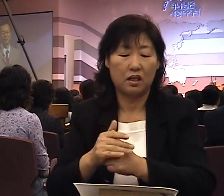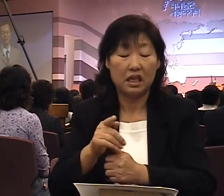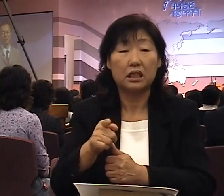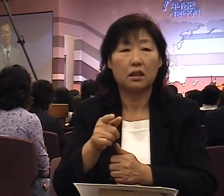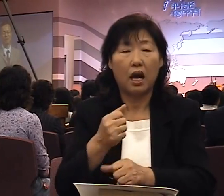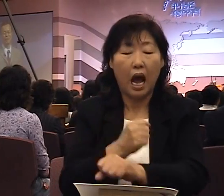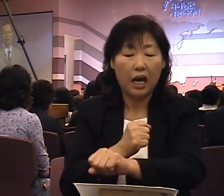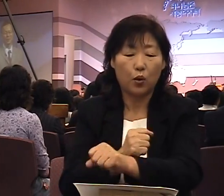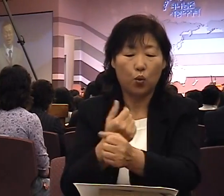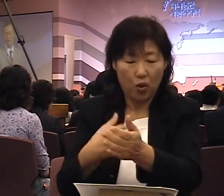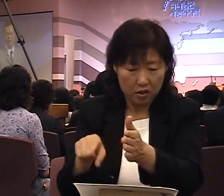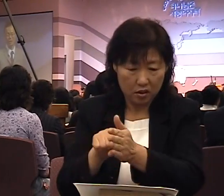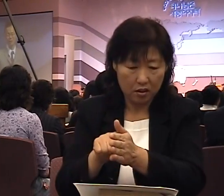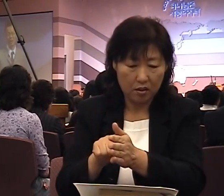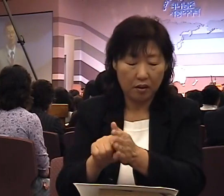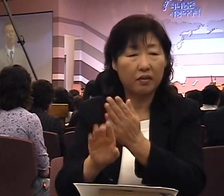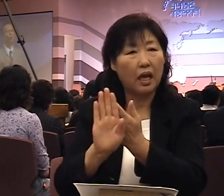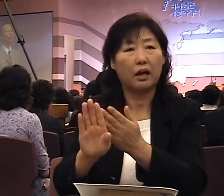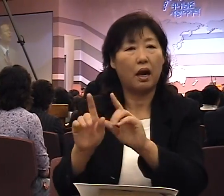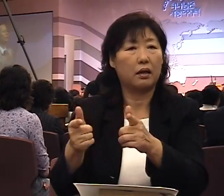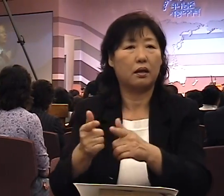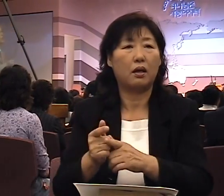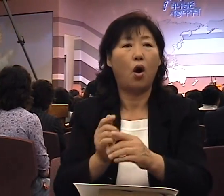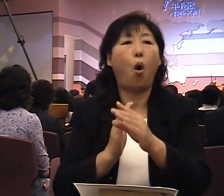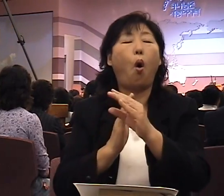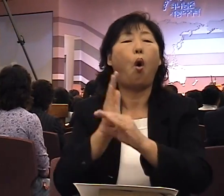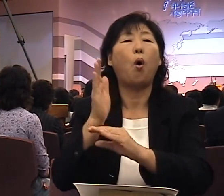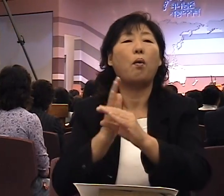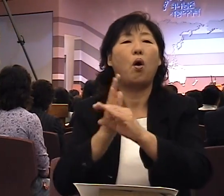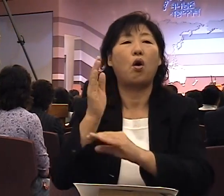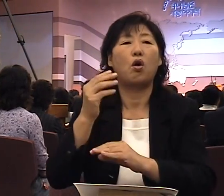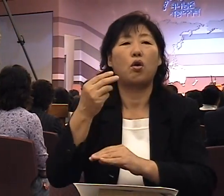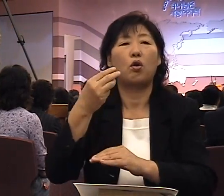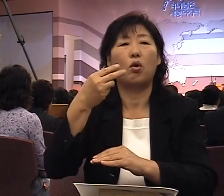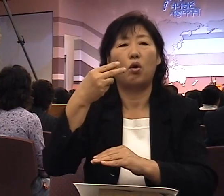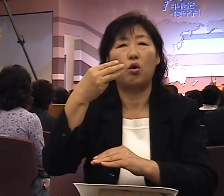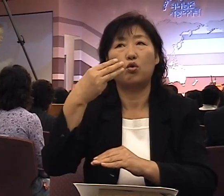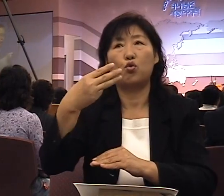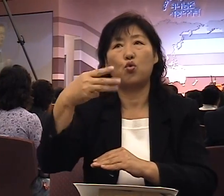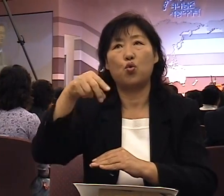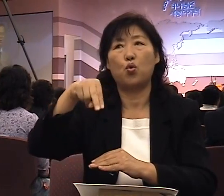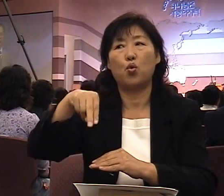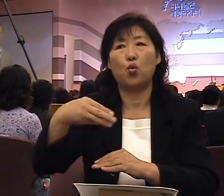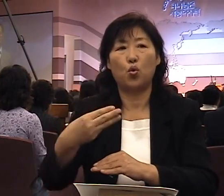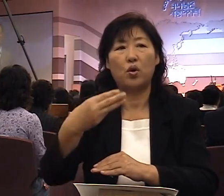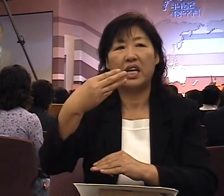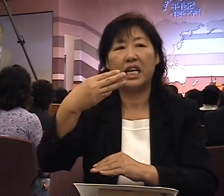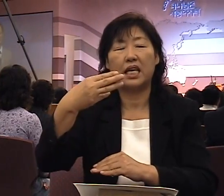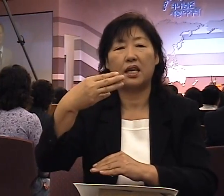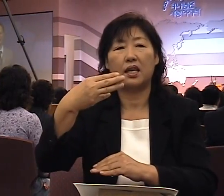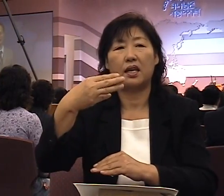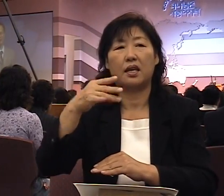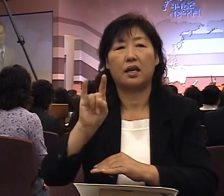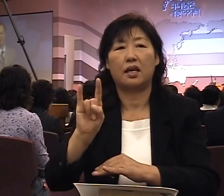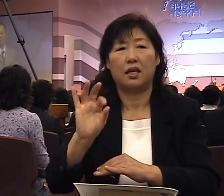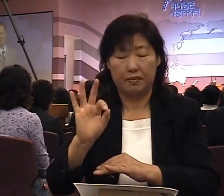위해서 다른 게 아닙니다. overruling presence of God. 하나님의 주권과 섭리.